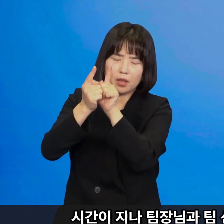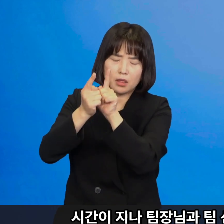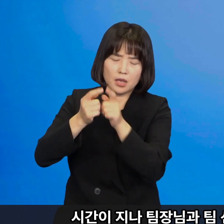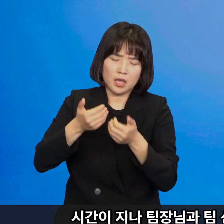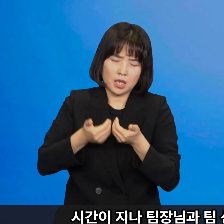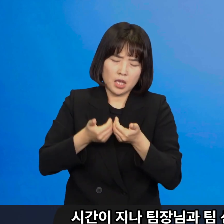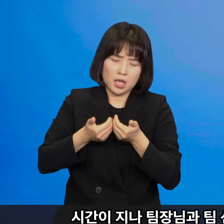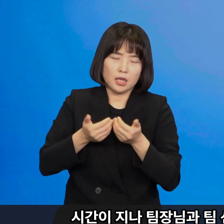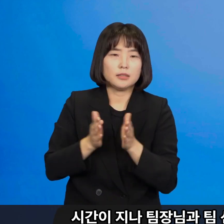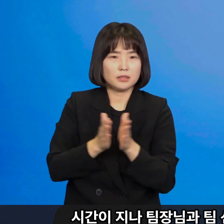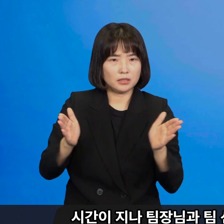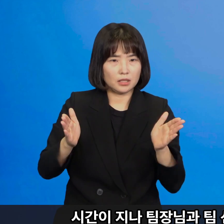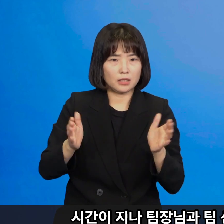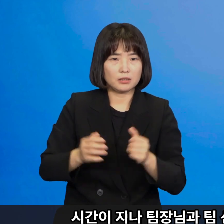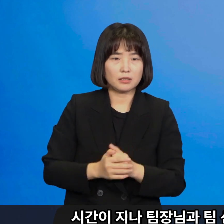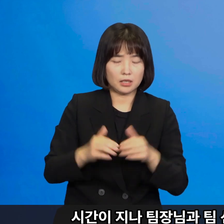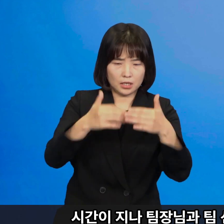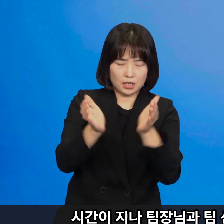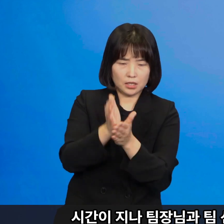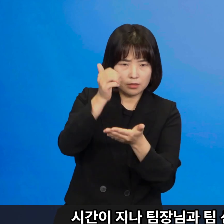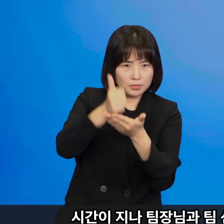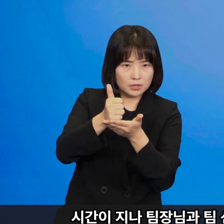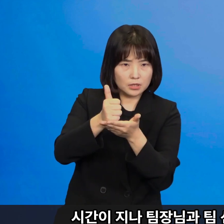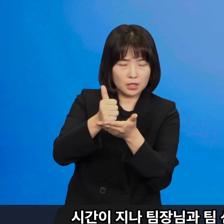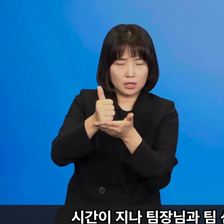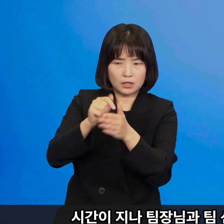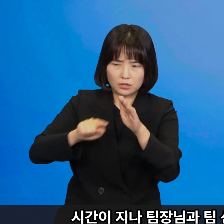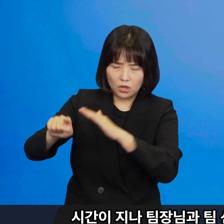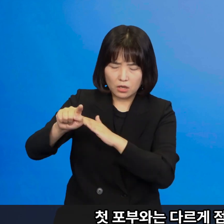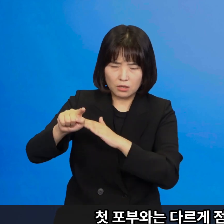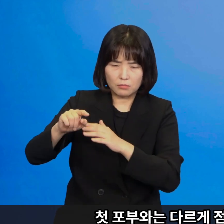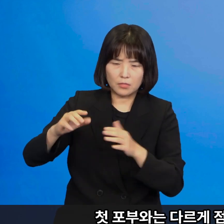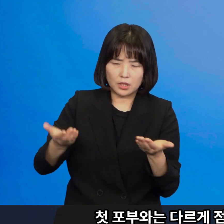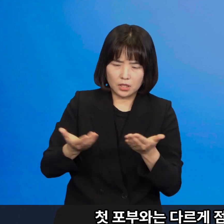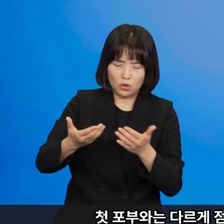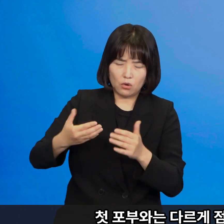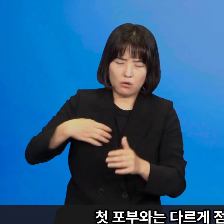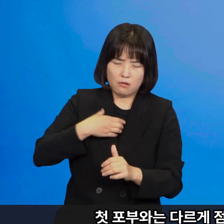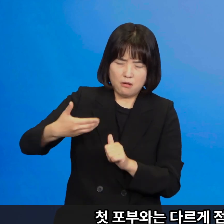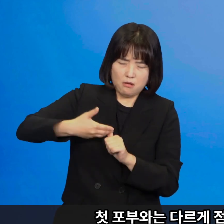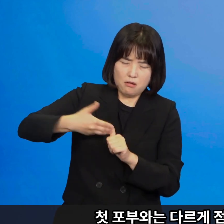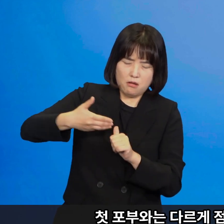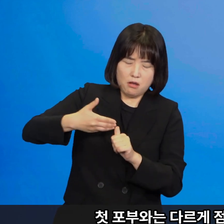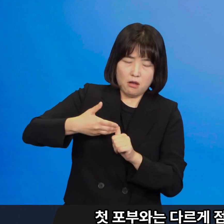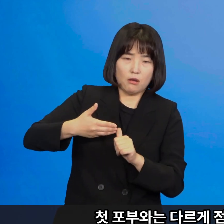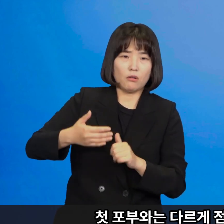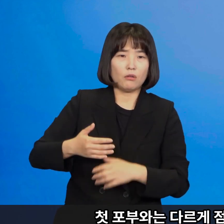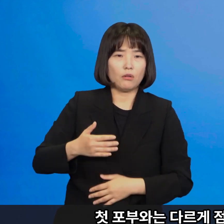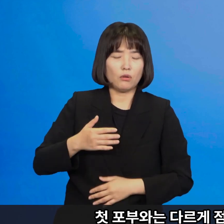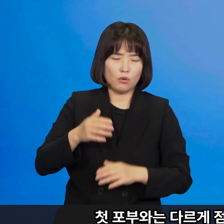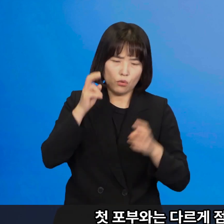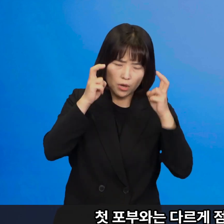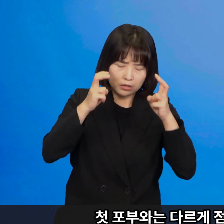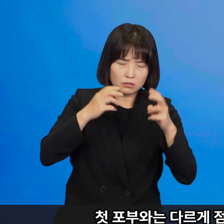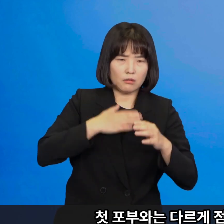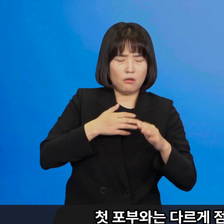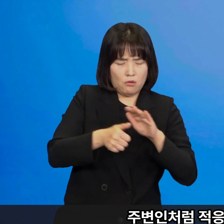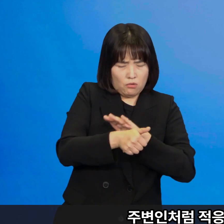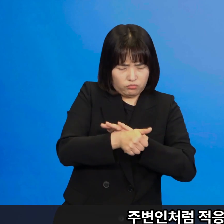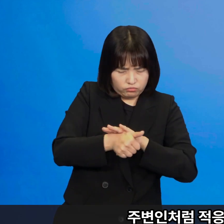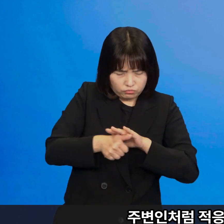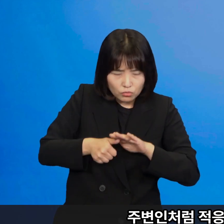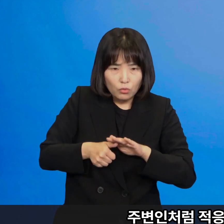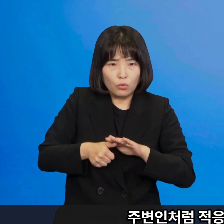지나 팀장님과 팀 선임이 업무로 저를 괴롭혔고 첫 포부와는 다르게 점차 회사에서는